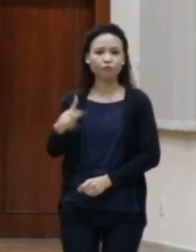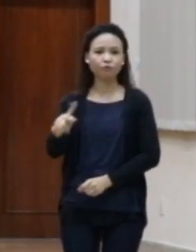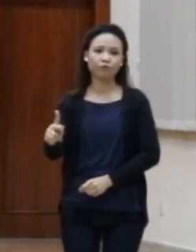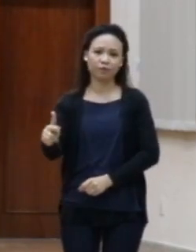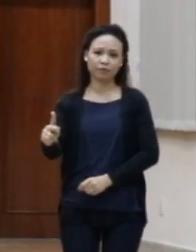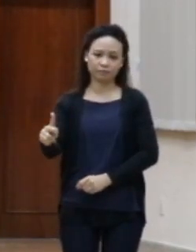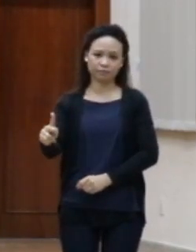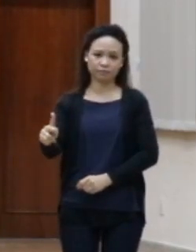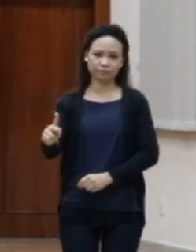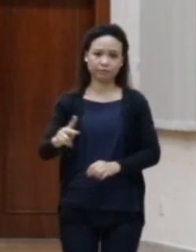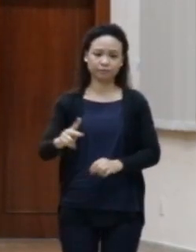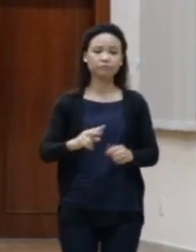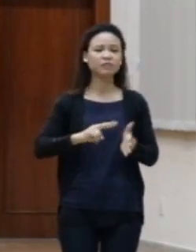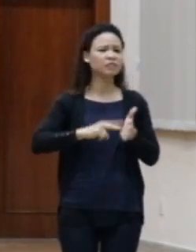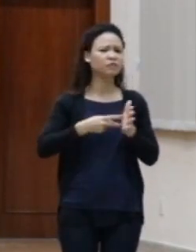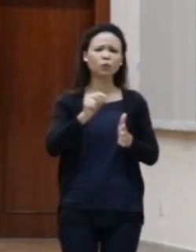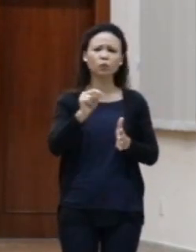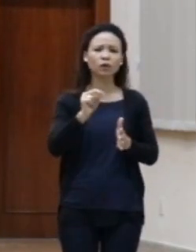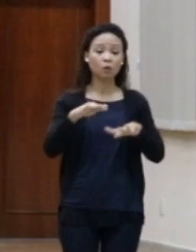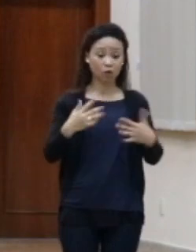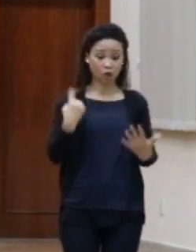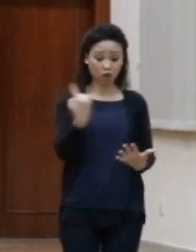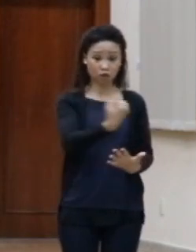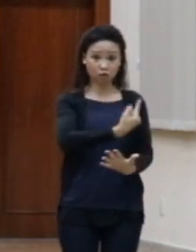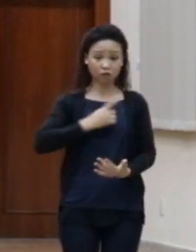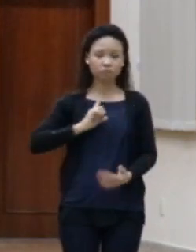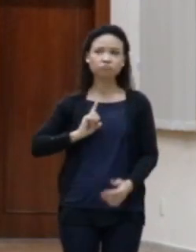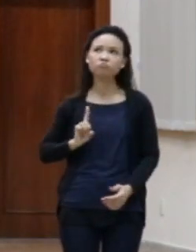os nossos pecados e recebemos de Jesus